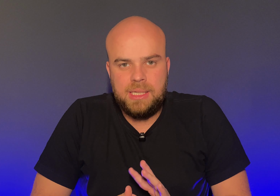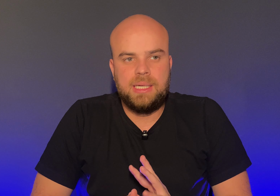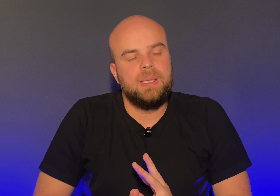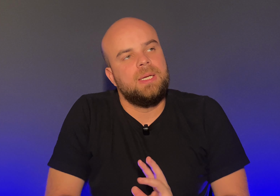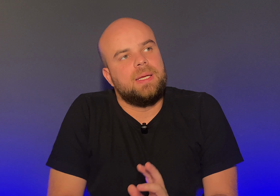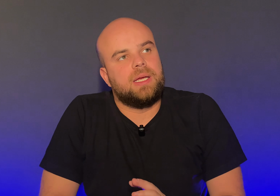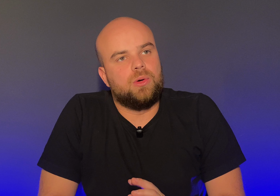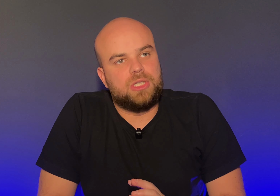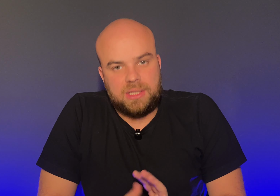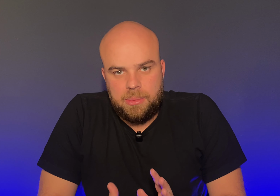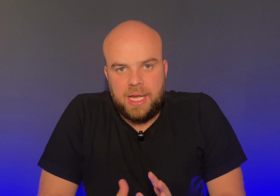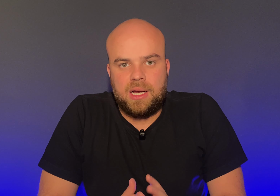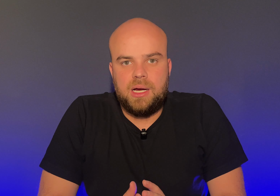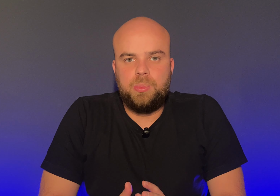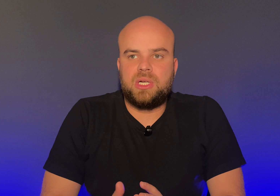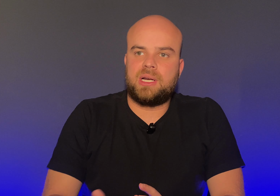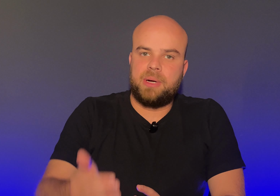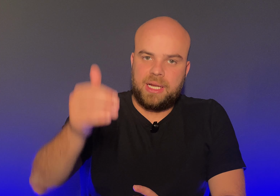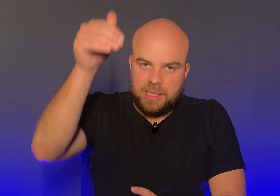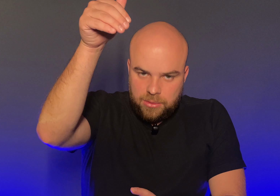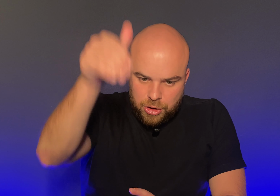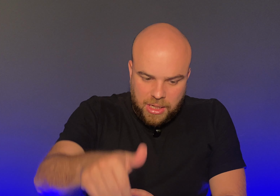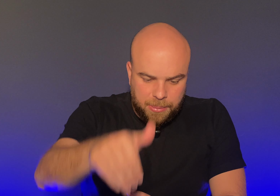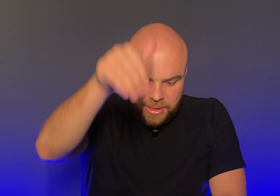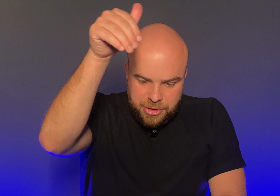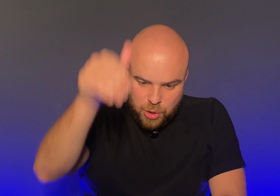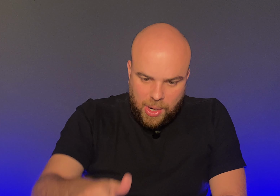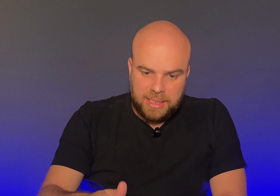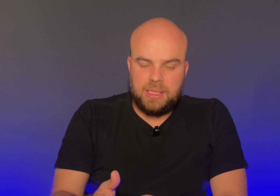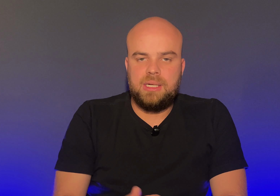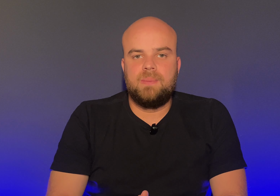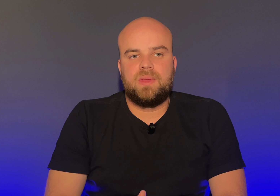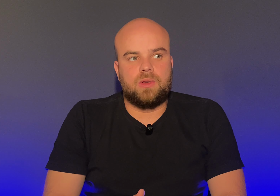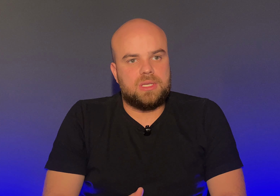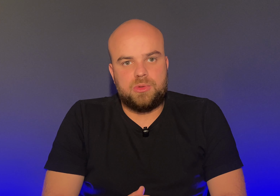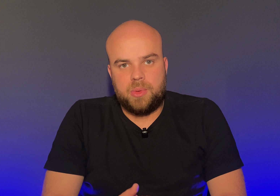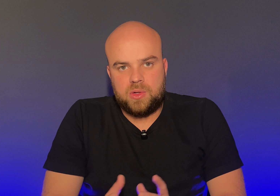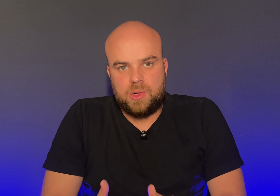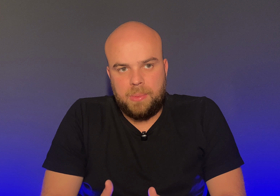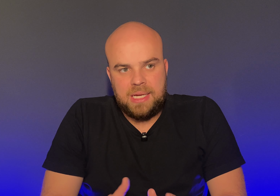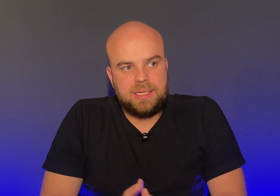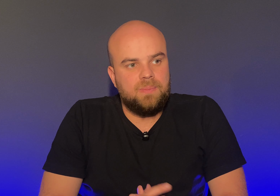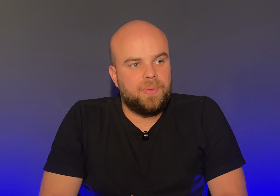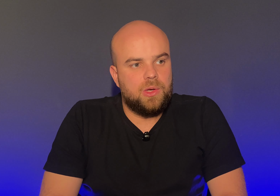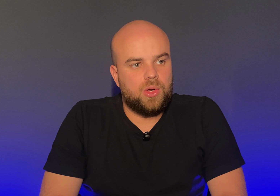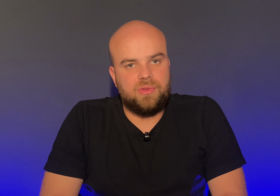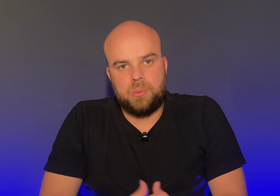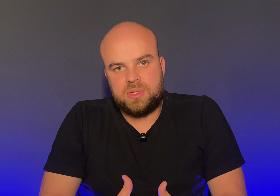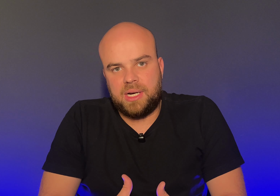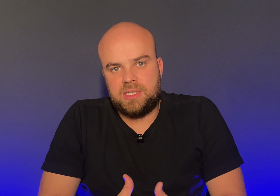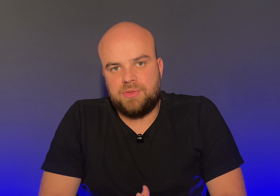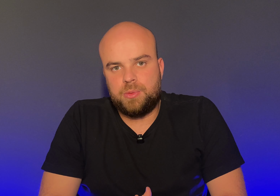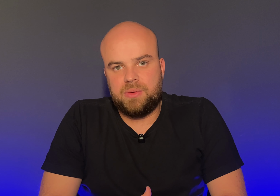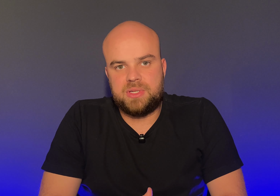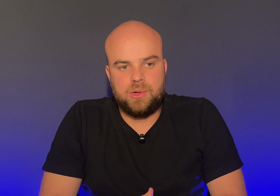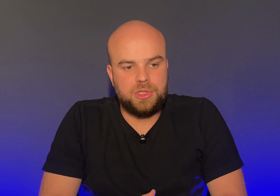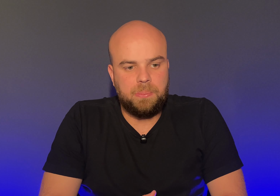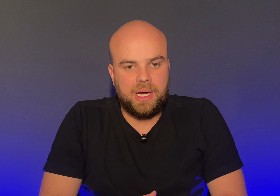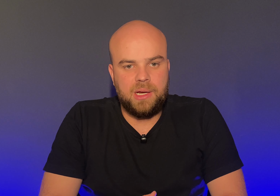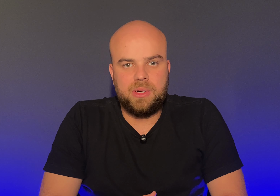Eu já trabalhei em campo já trabalhei dentro de campo dentro de quadra nós temos uma noção básica e o que eu venho mostrar nesse vídeo para você hoje o pai